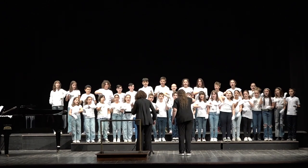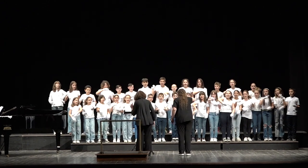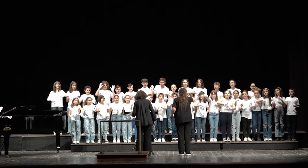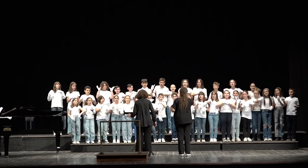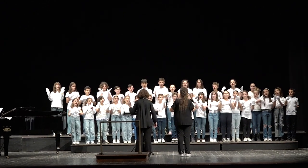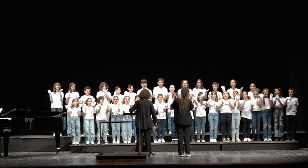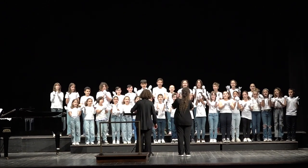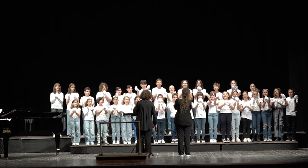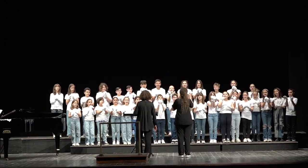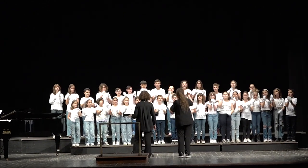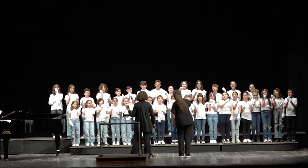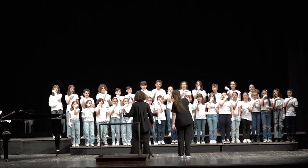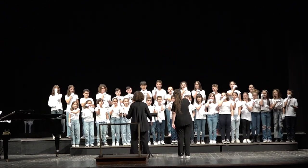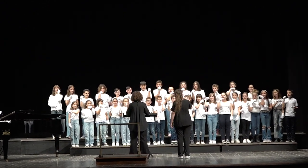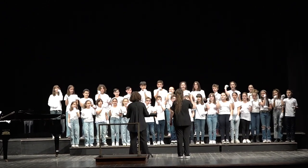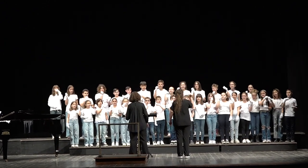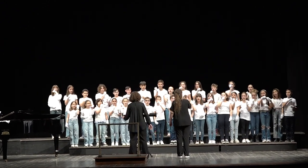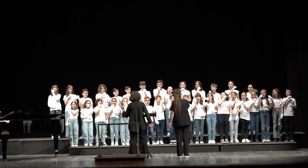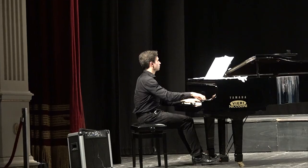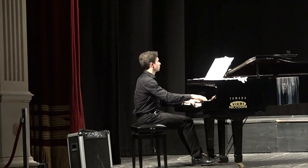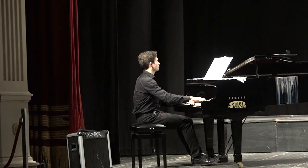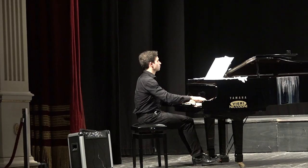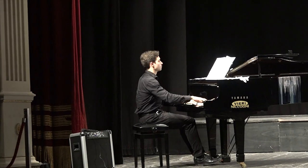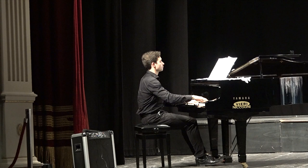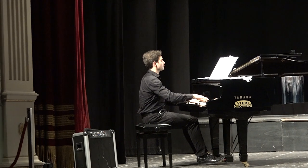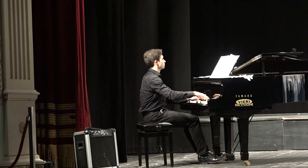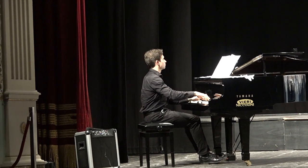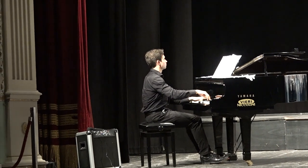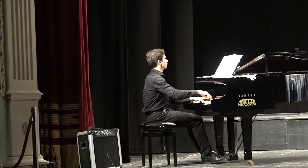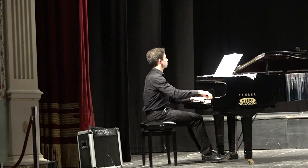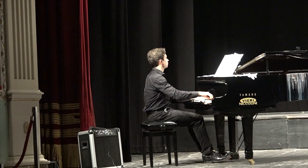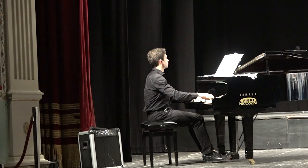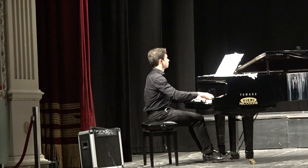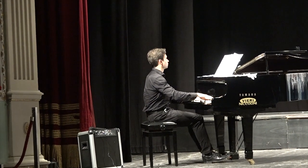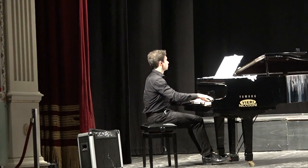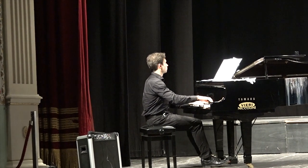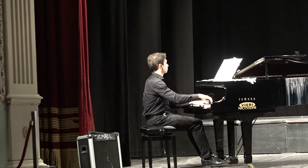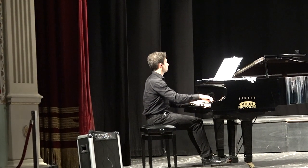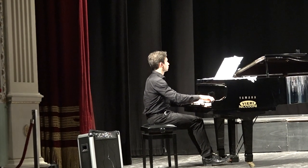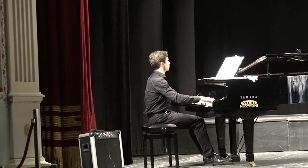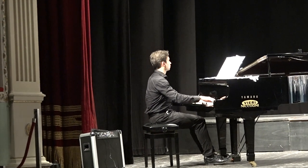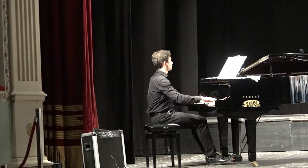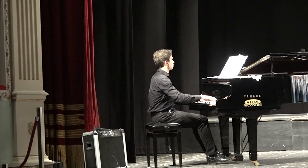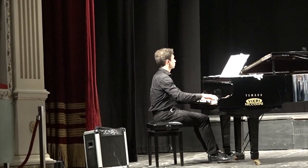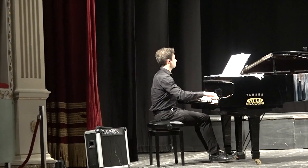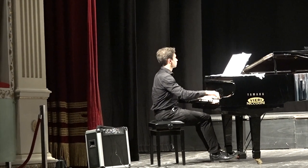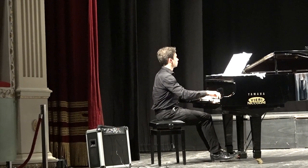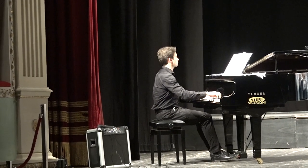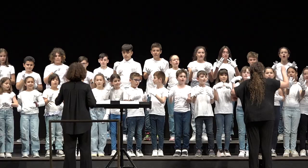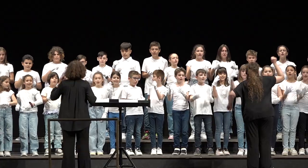300 i piccoli cantori dell'Istituto Comprensivo Piero della Francesca che si sono esibiti sul palco del Teatro Petrarca per il saggio